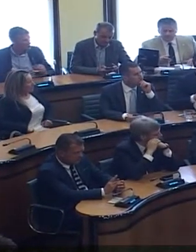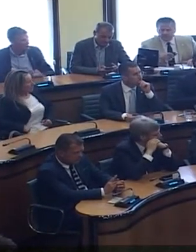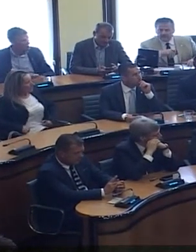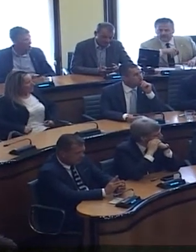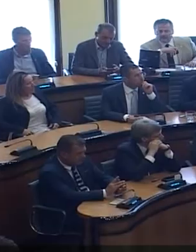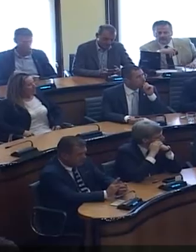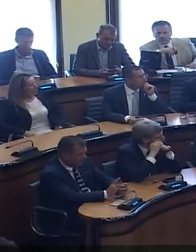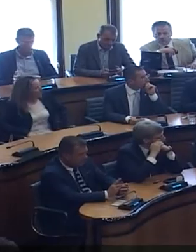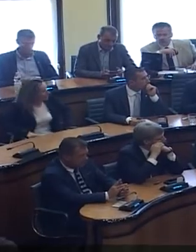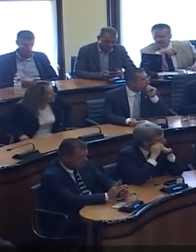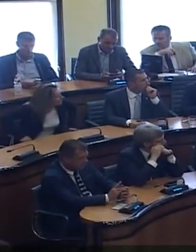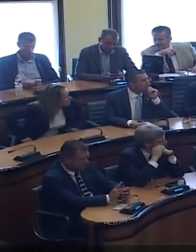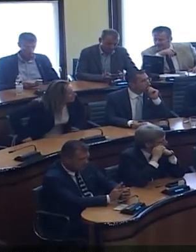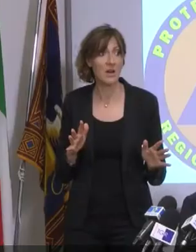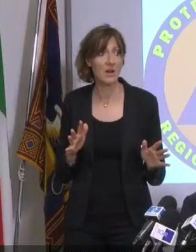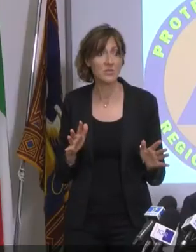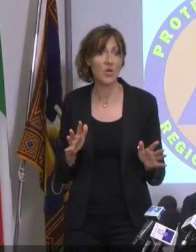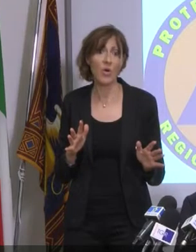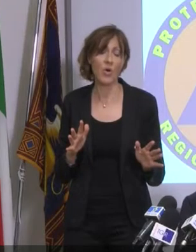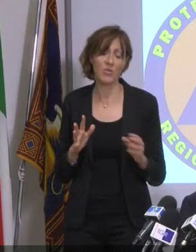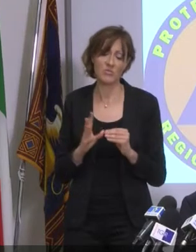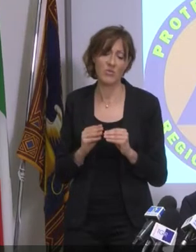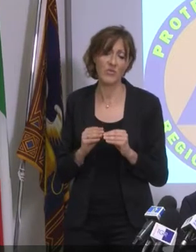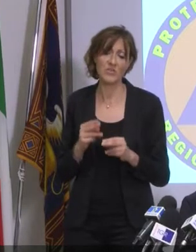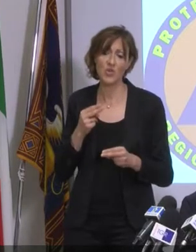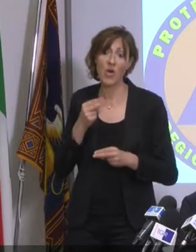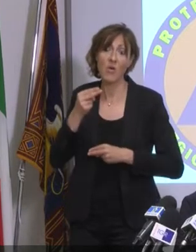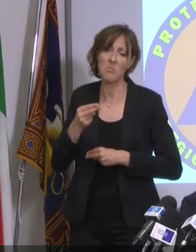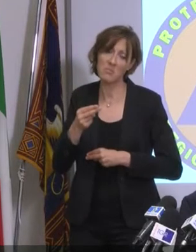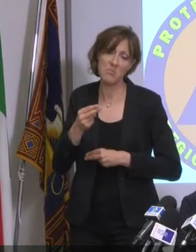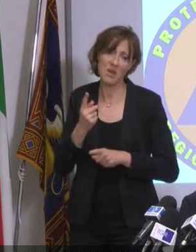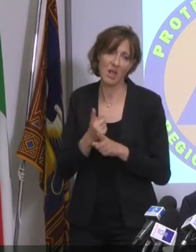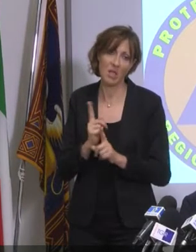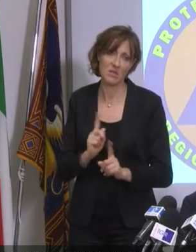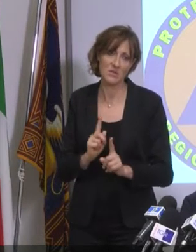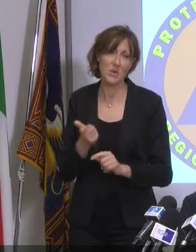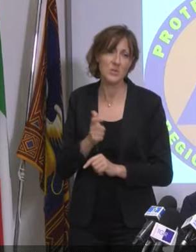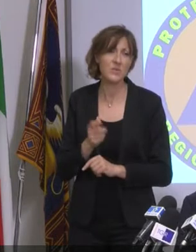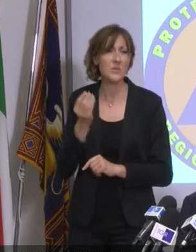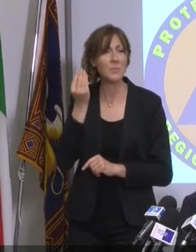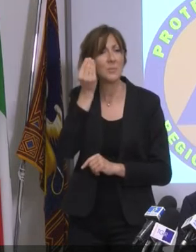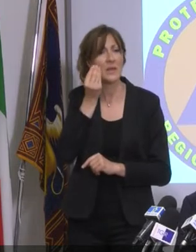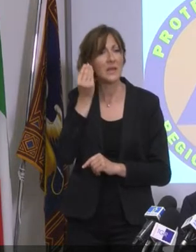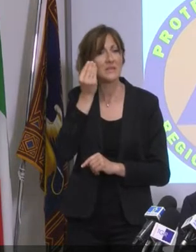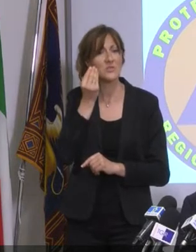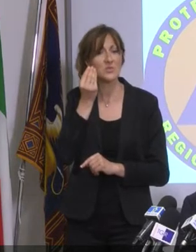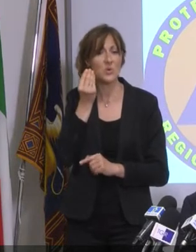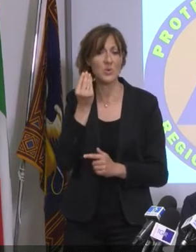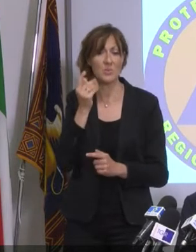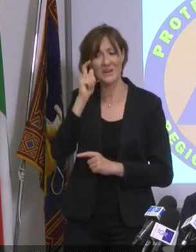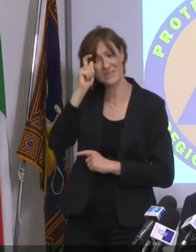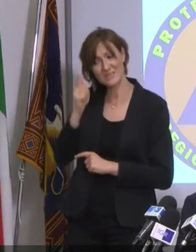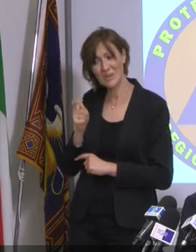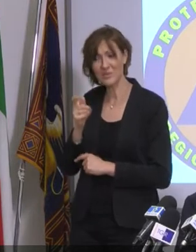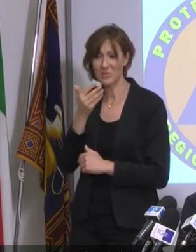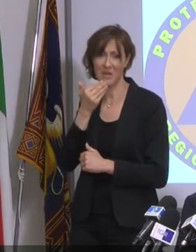intenzione di riempire la casella se non farò nessuna nomina perché lo trovò lo trovo irrispettoso nei confronti